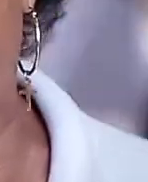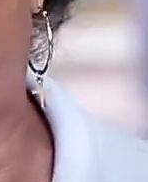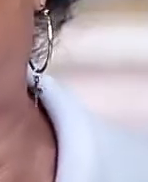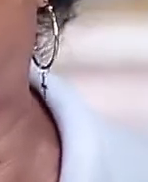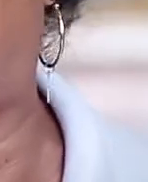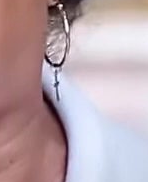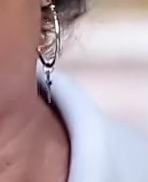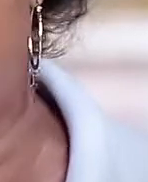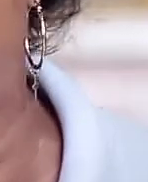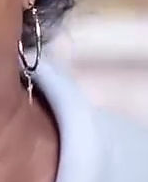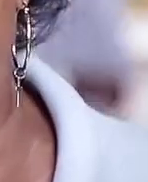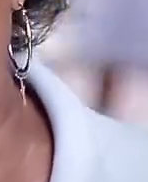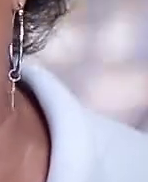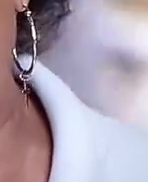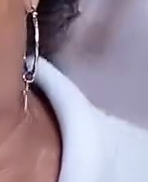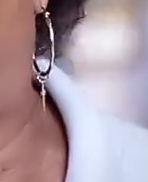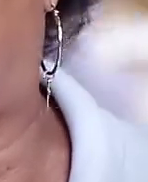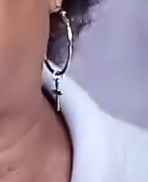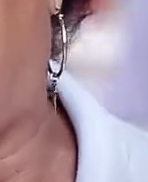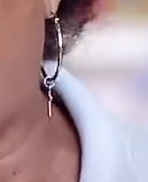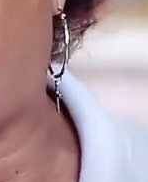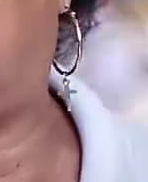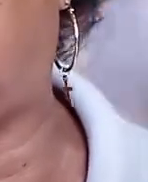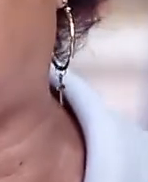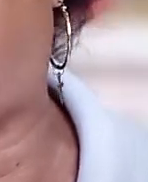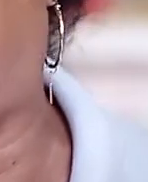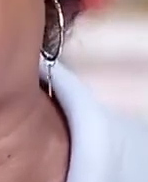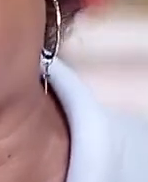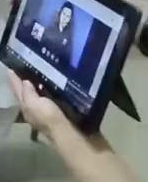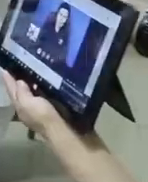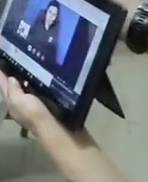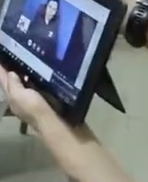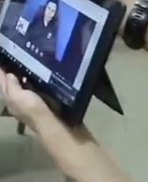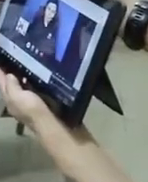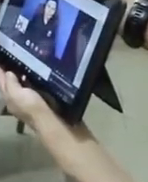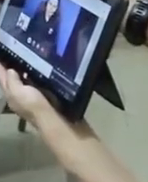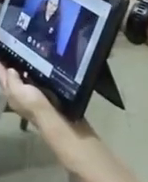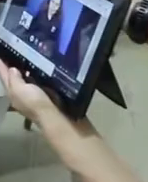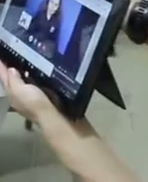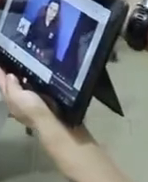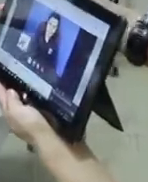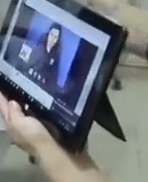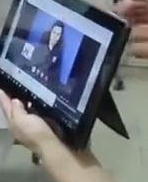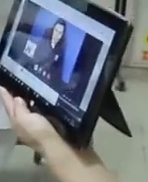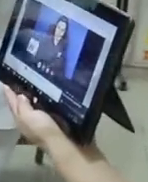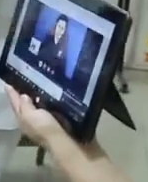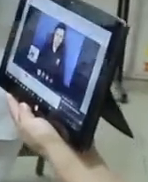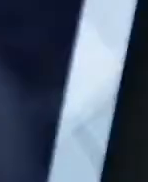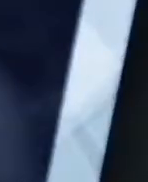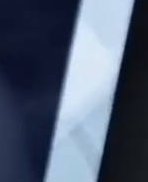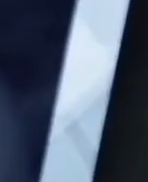casos de los niños donde necesitan tener información de las diferentes gentes, de preguntarles a sus padres de